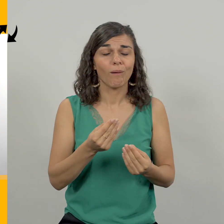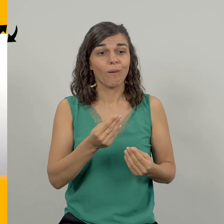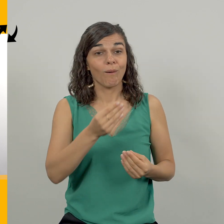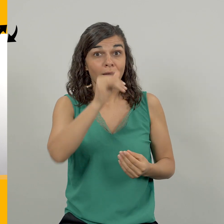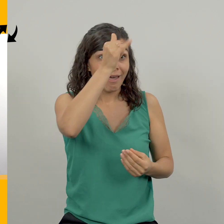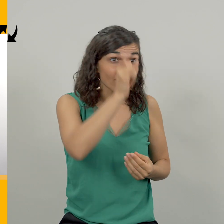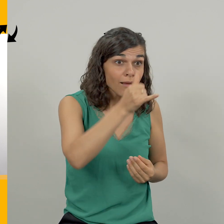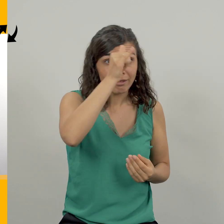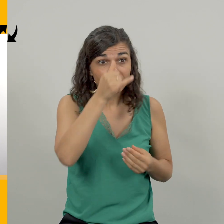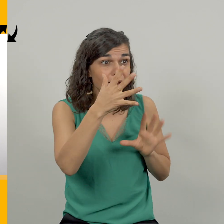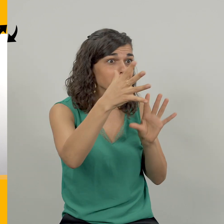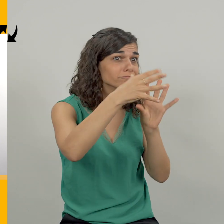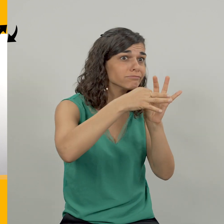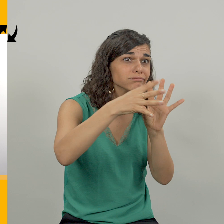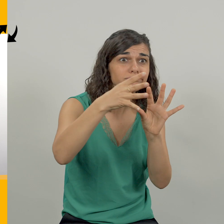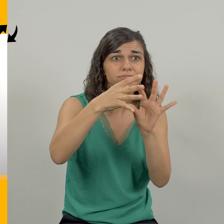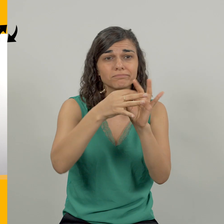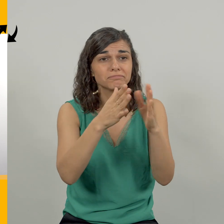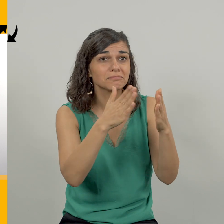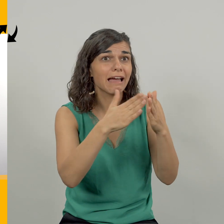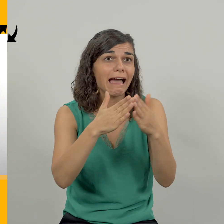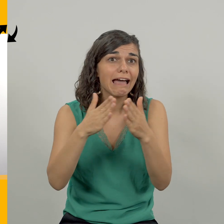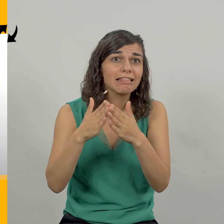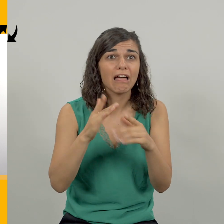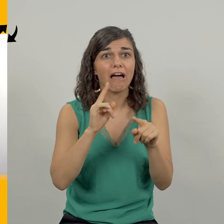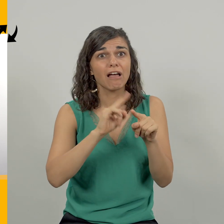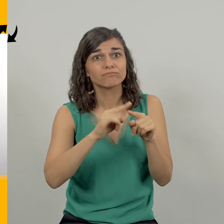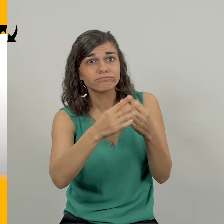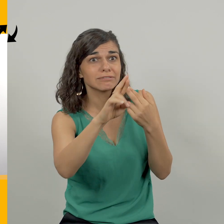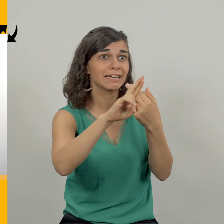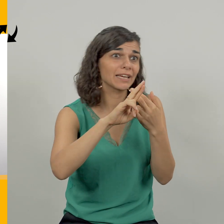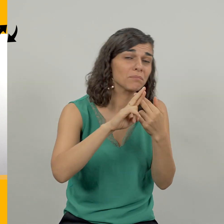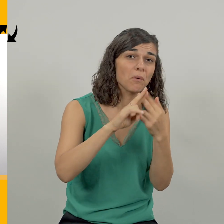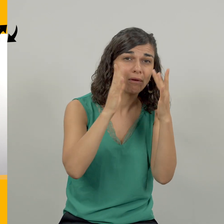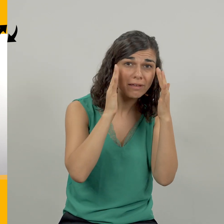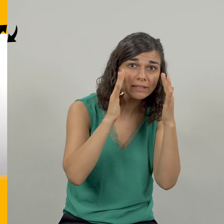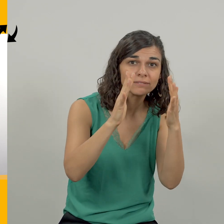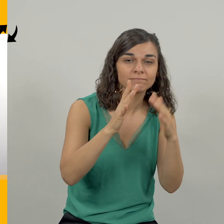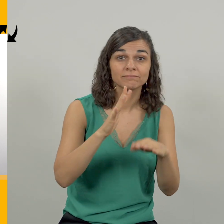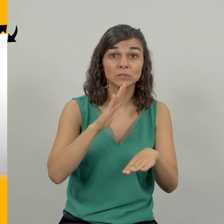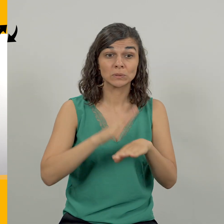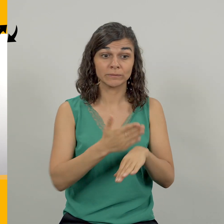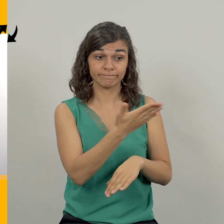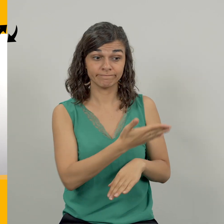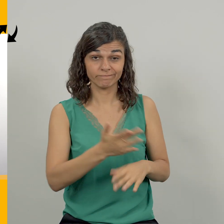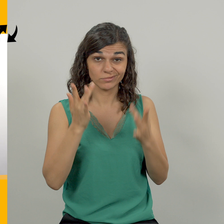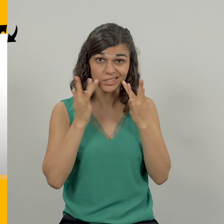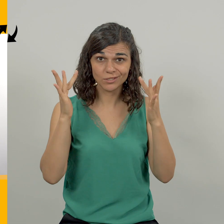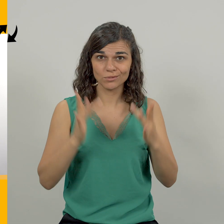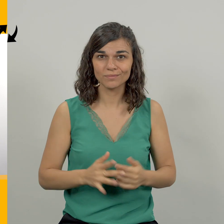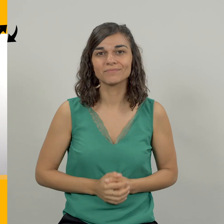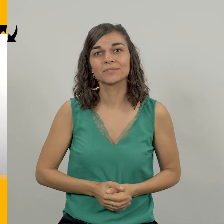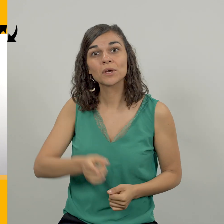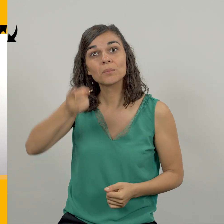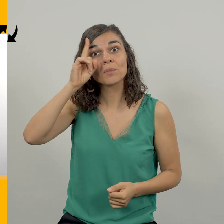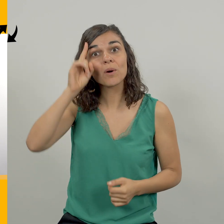réponses ou des actions particulières. Mais bien souvent, ils ont été déçus. Pourquoi? Parce que ces dieux ne pouvaient